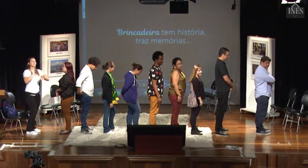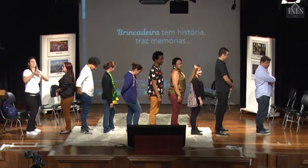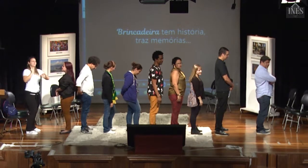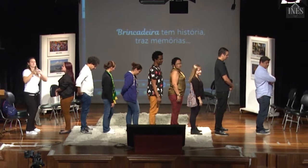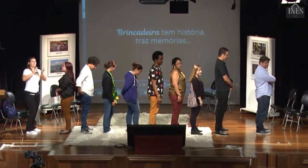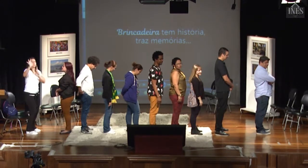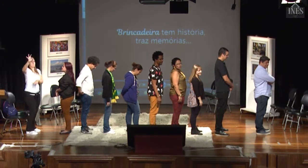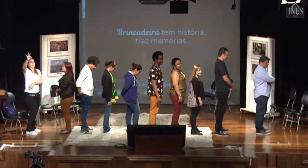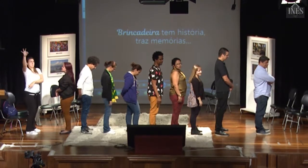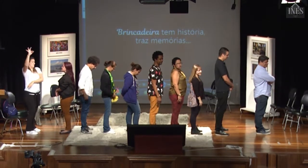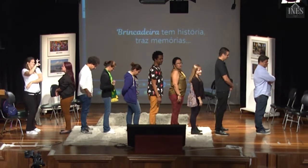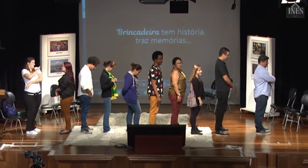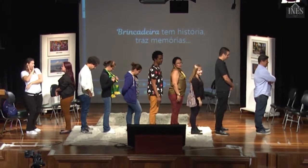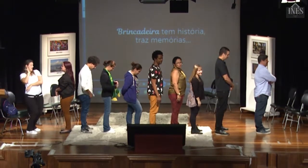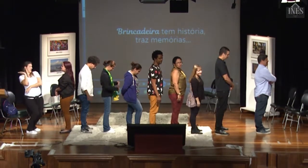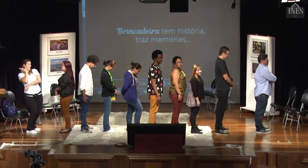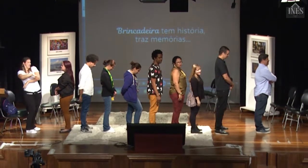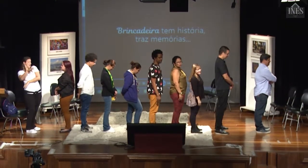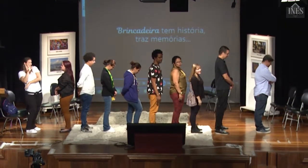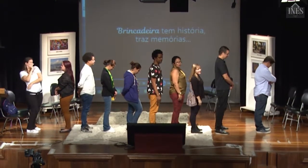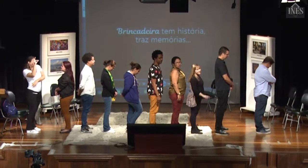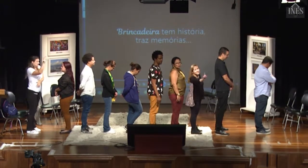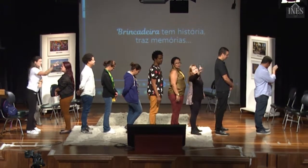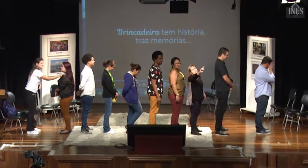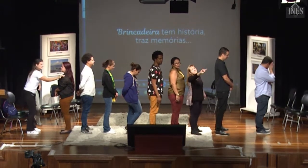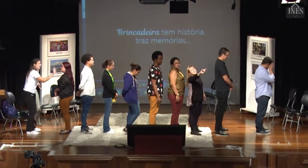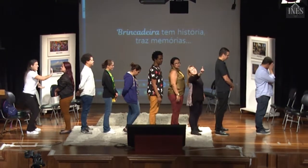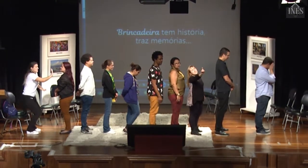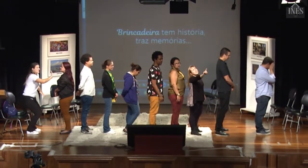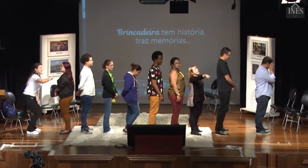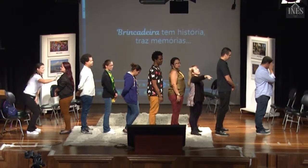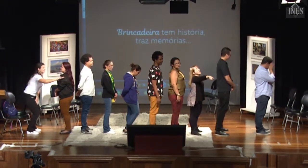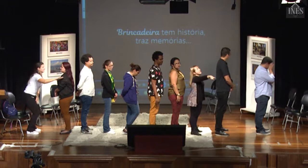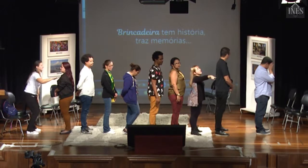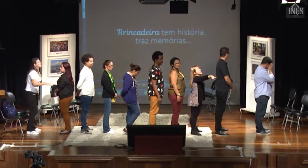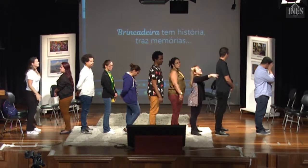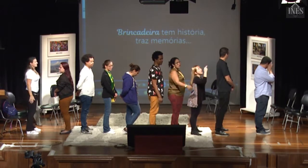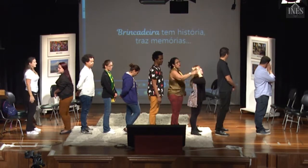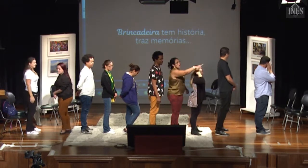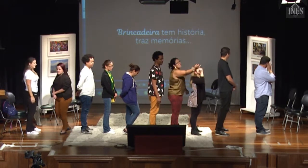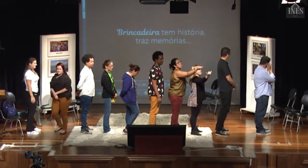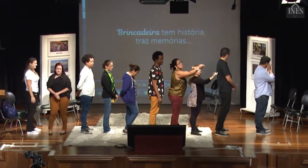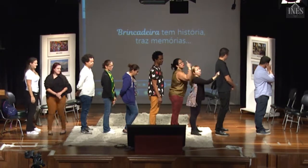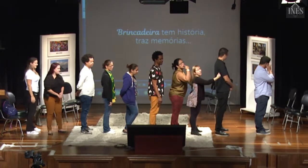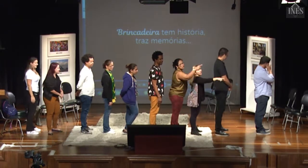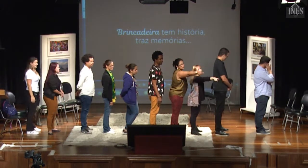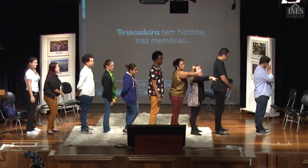Eu estava conversando e um mosquito me picou no braço esquerdo. E foi para o seu ombro e eu retirei.